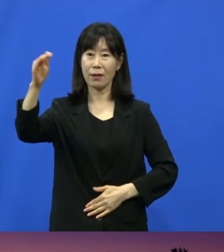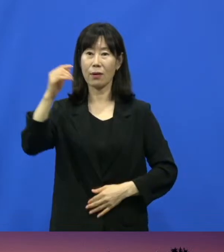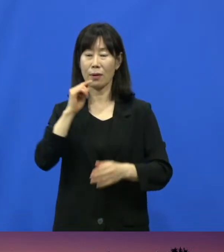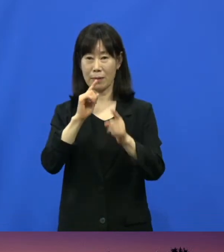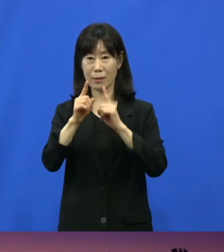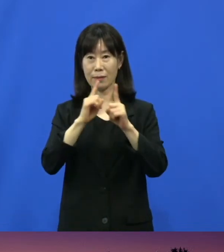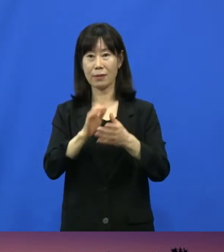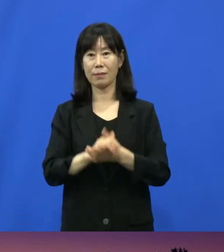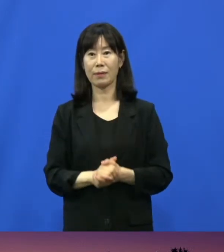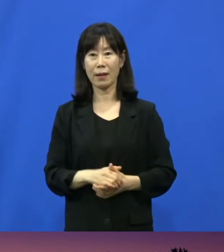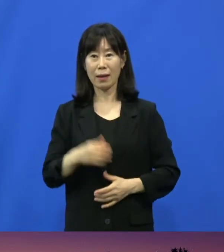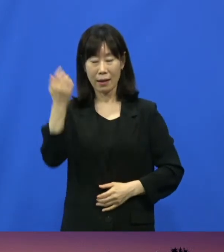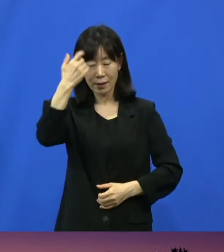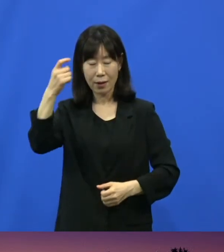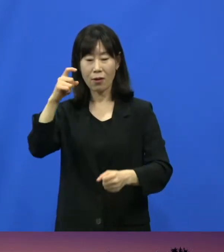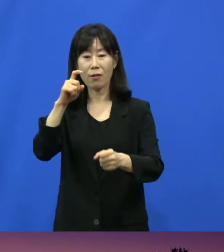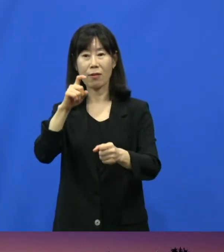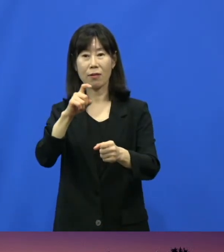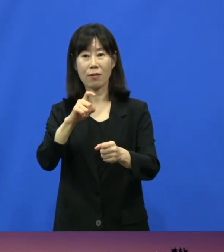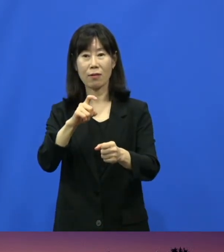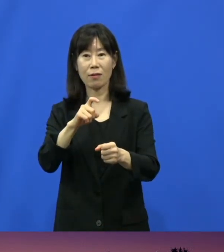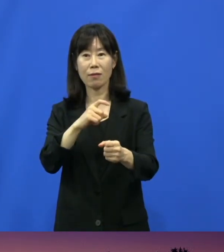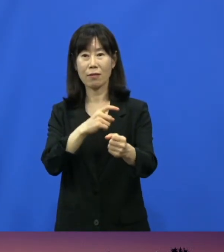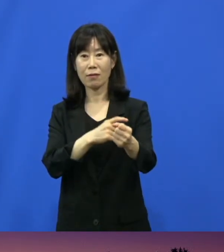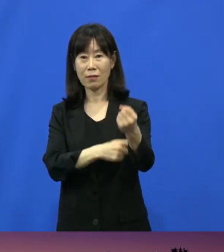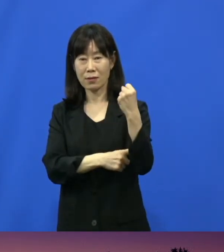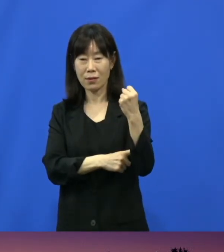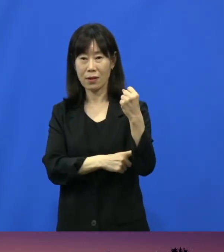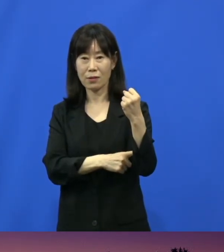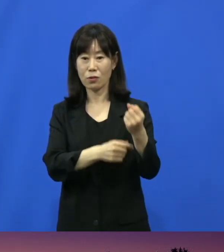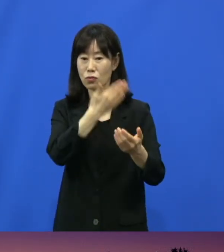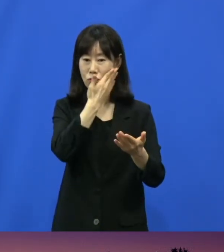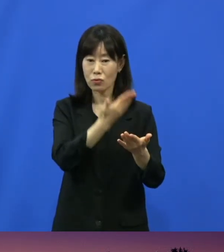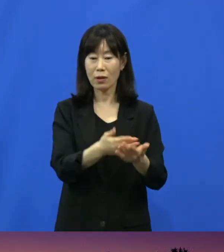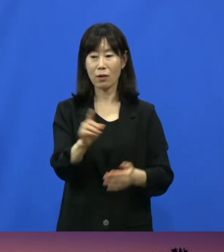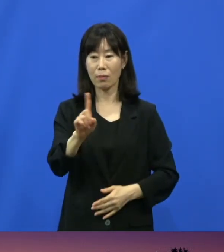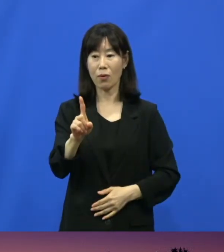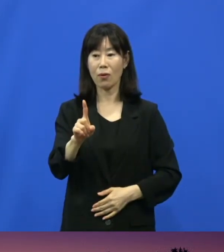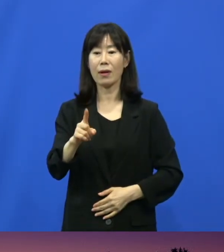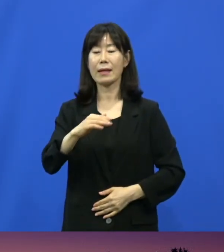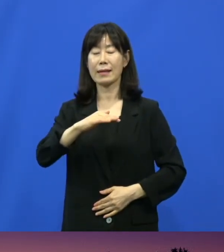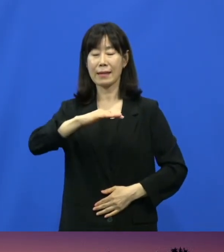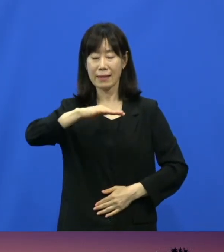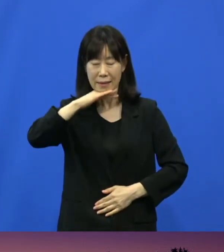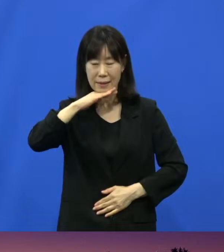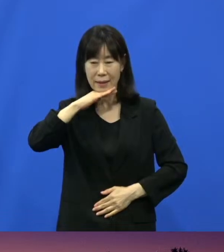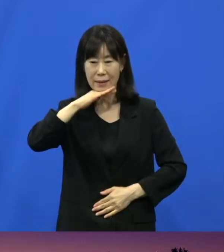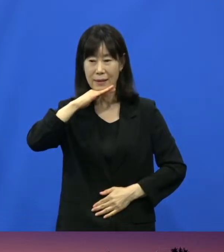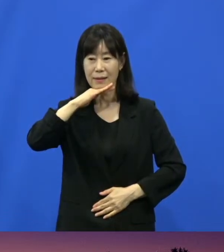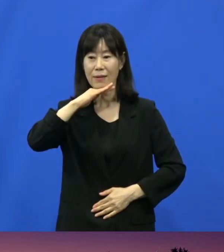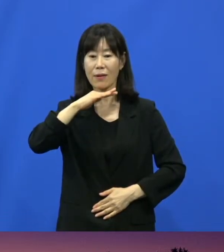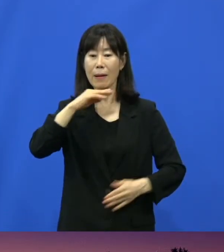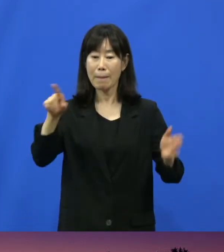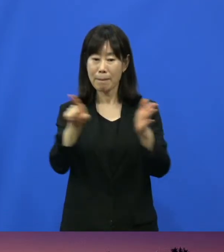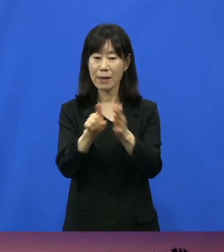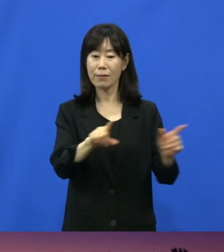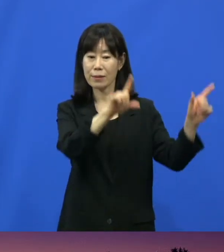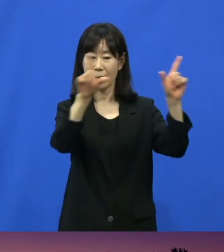여러분, 영성에서 매우 중요한 것은 이 기다림입니다. 기다림. 바랄지어다. 믿음 생활은 기다림이에요.